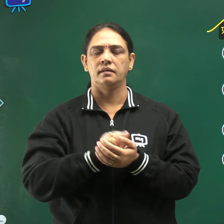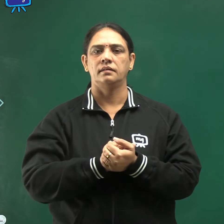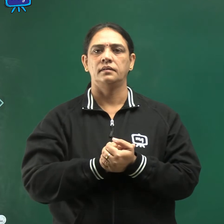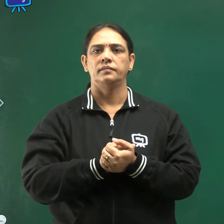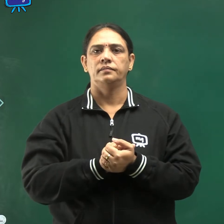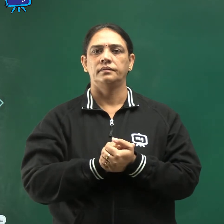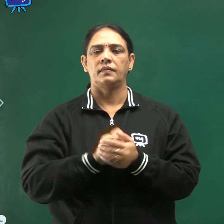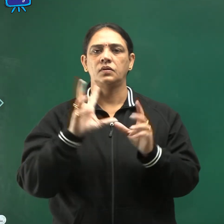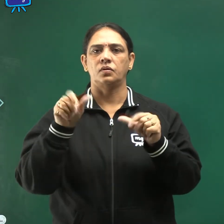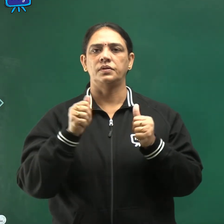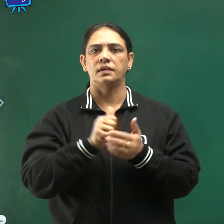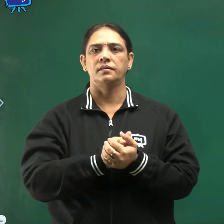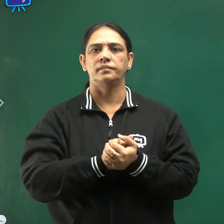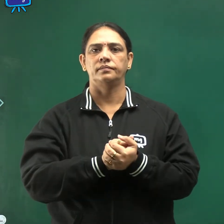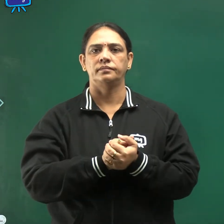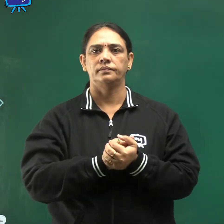हल